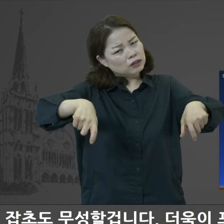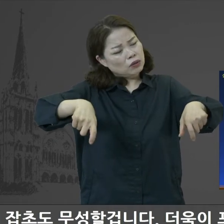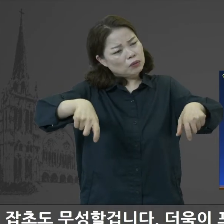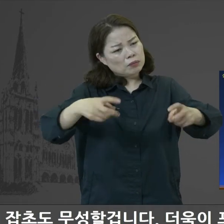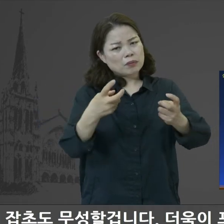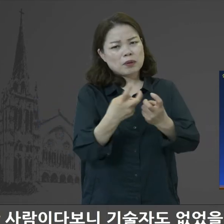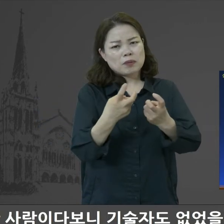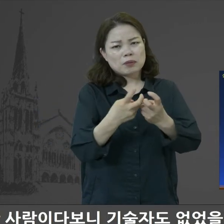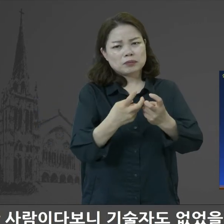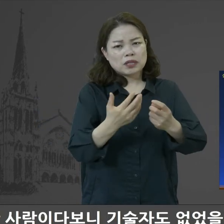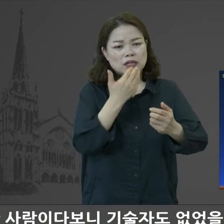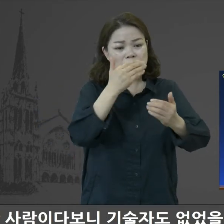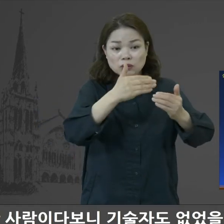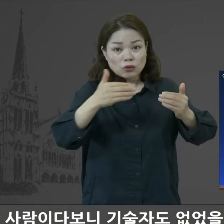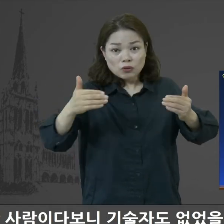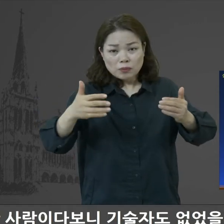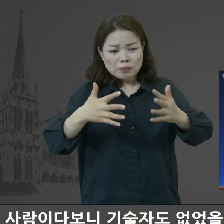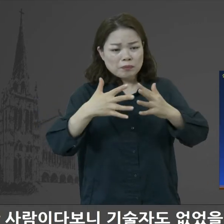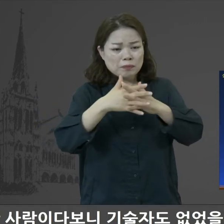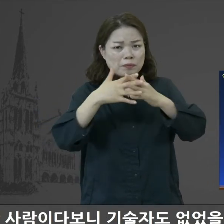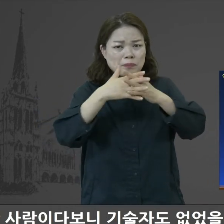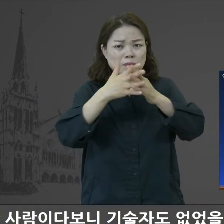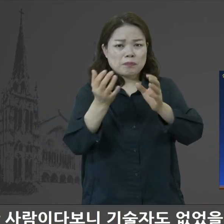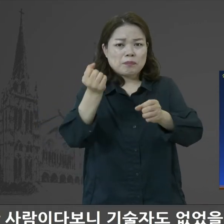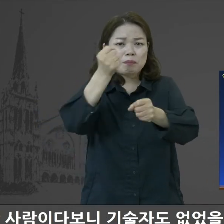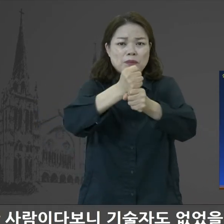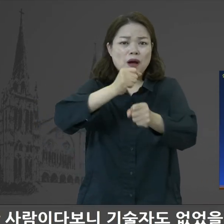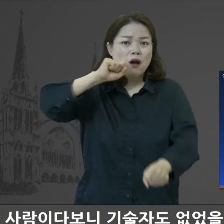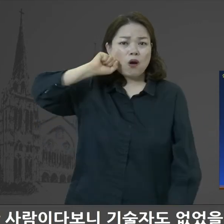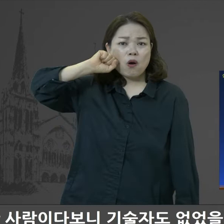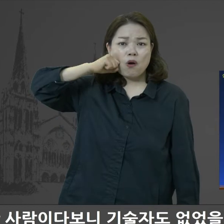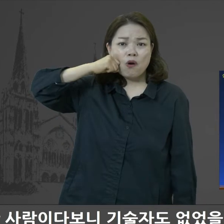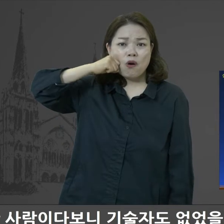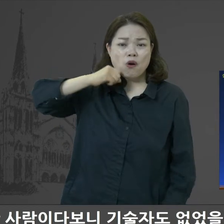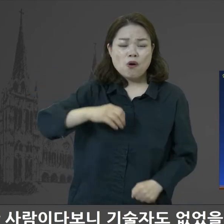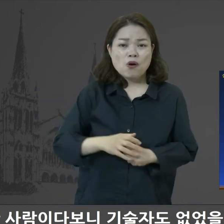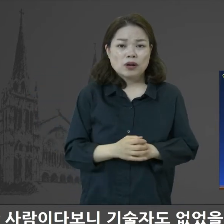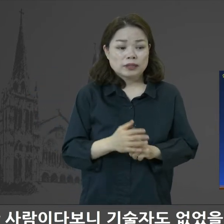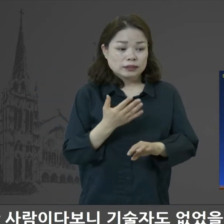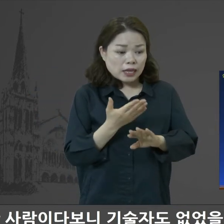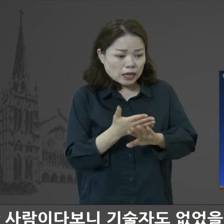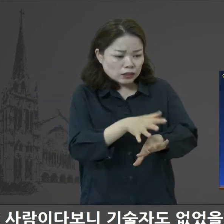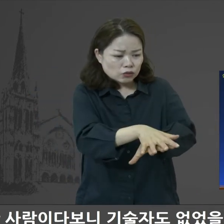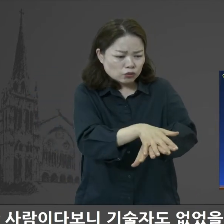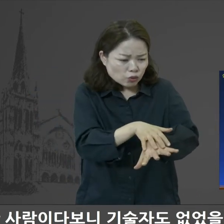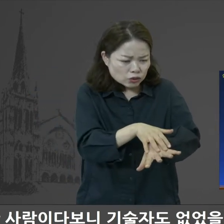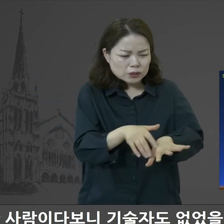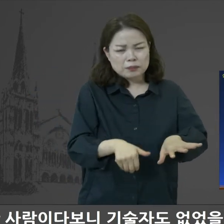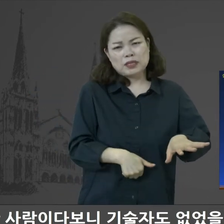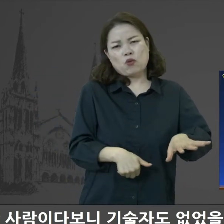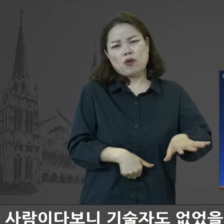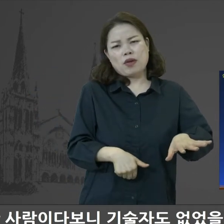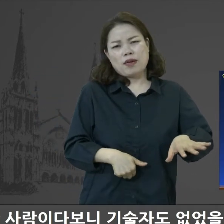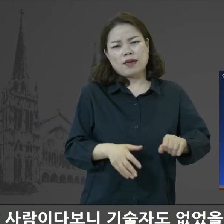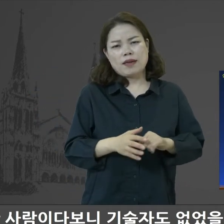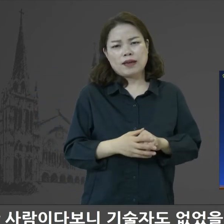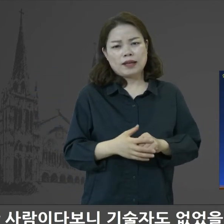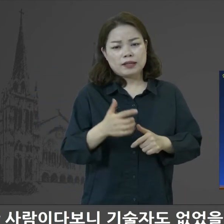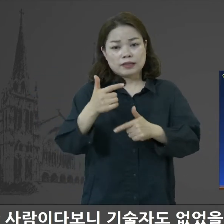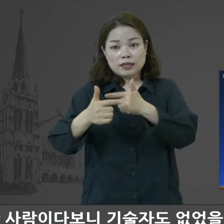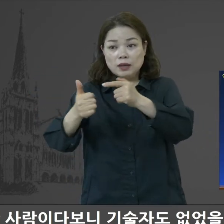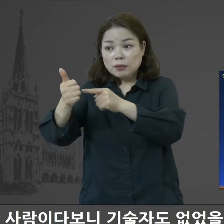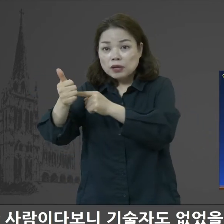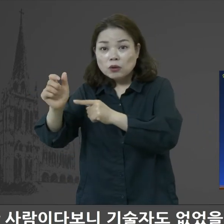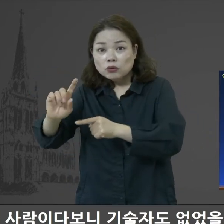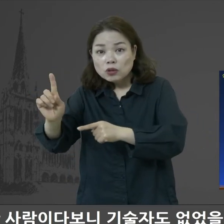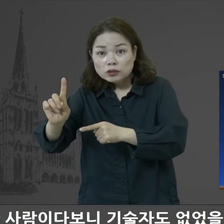다시 세울지 못한다라는 거죠. 다른 방법, 다른 조직이 필요할 것 같은데 느헤미야는 이